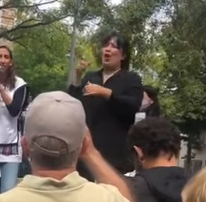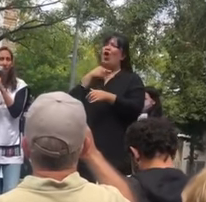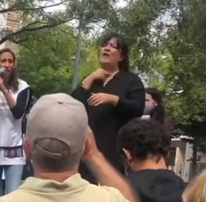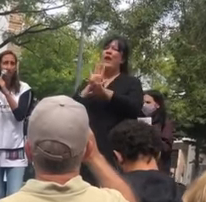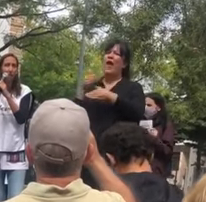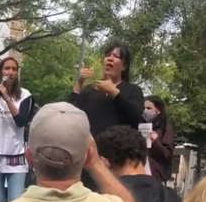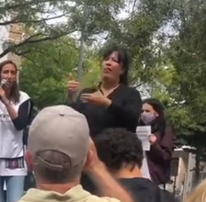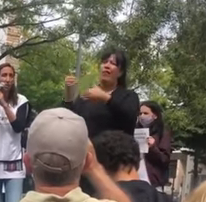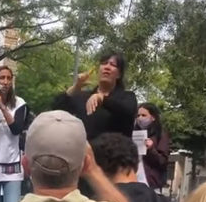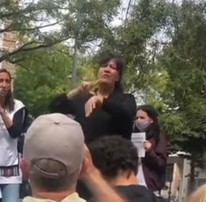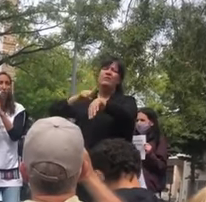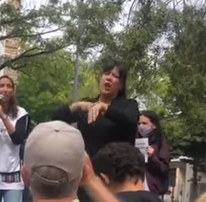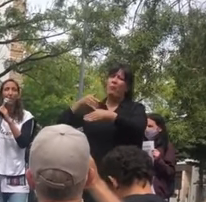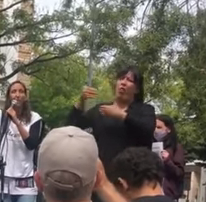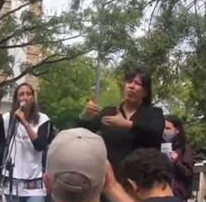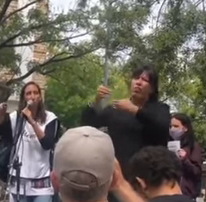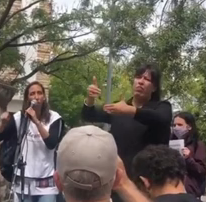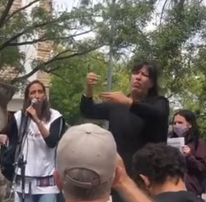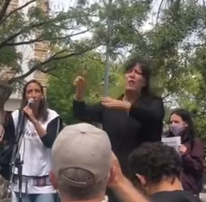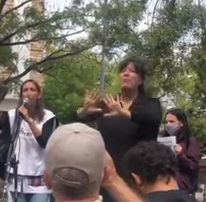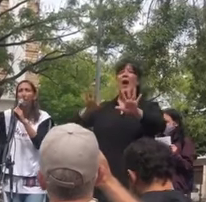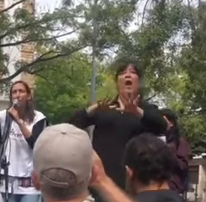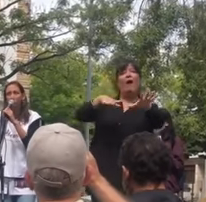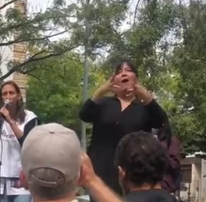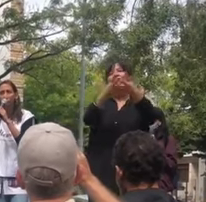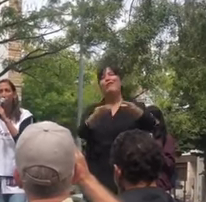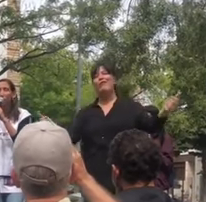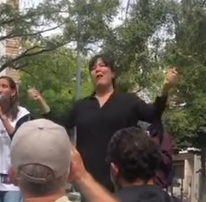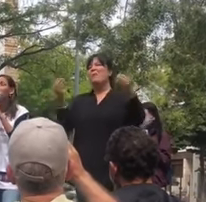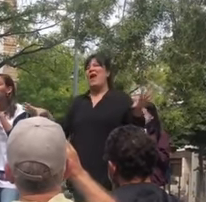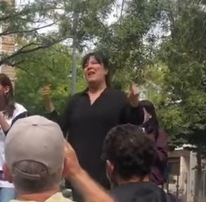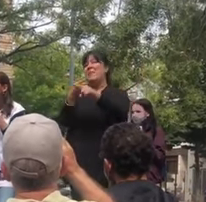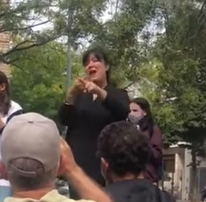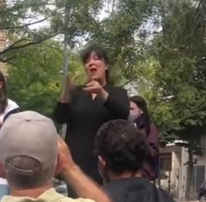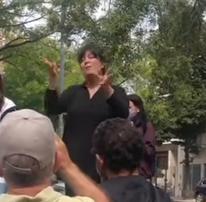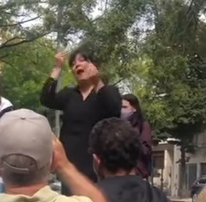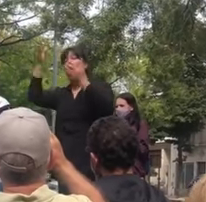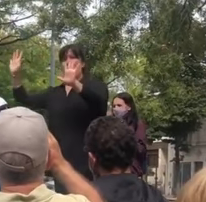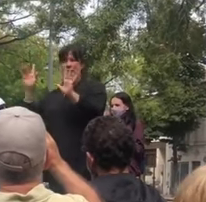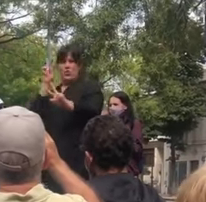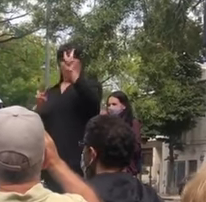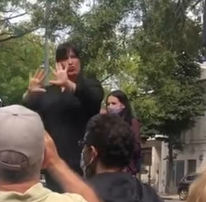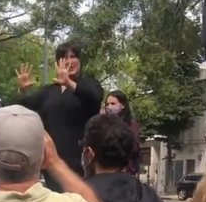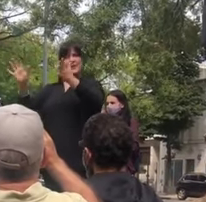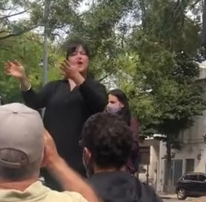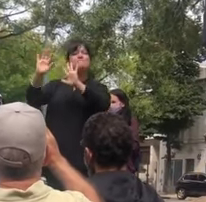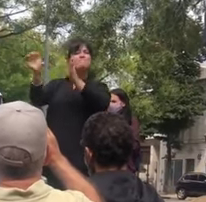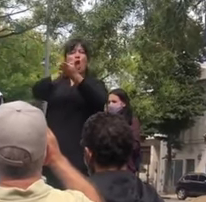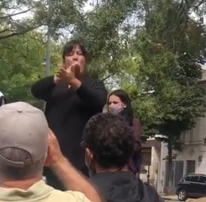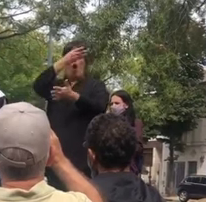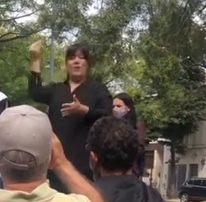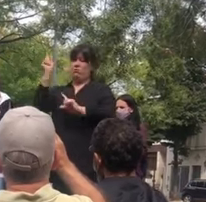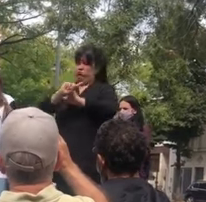dilatar esta situación para que se desmovilice y para que se pierda la pelea y nos olvidemos del Palacio. Bueno,